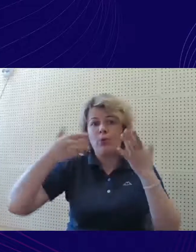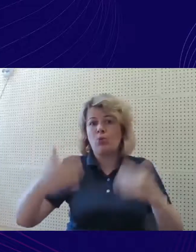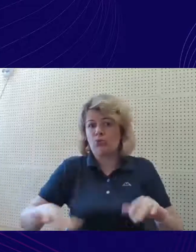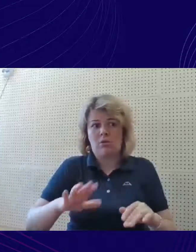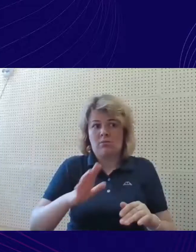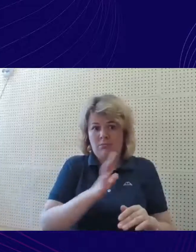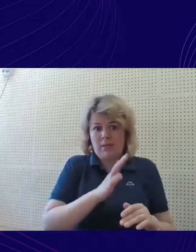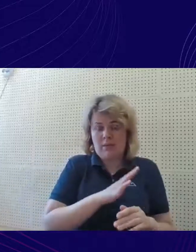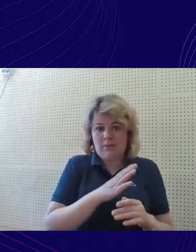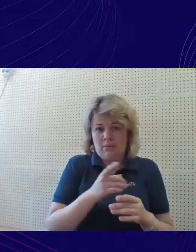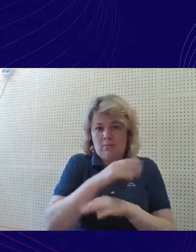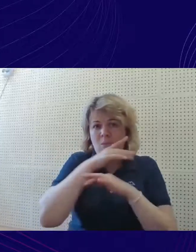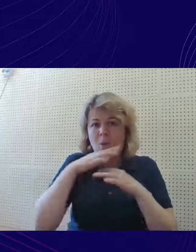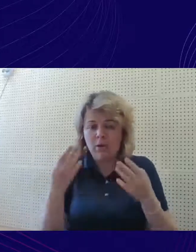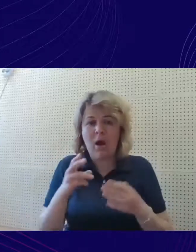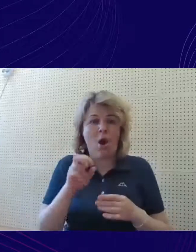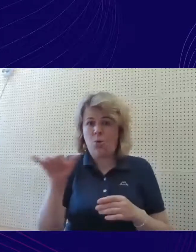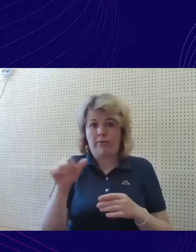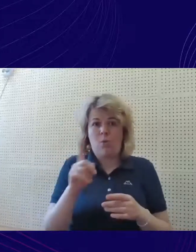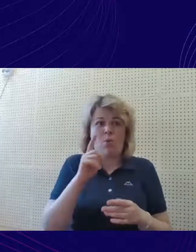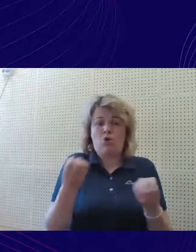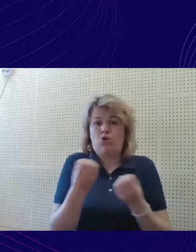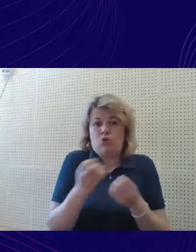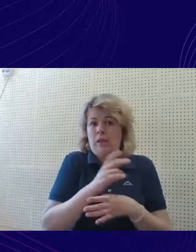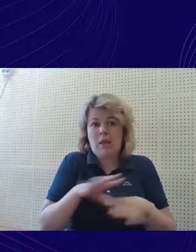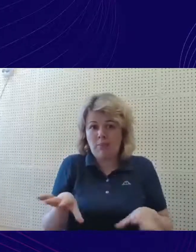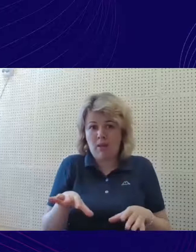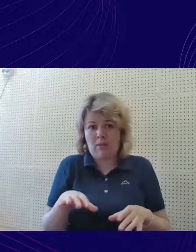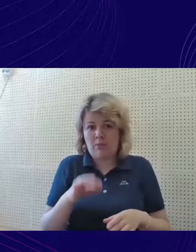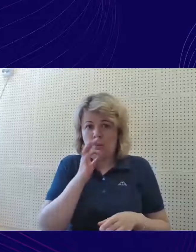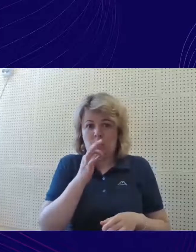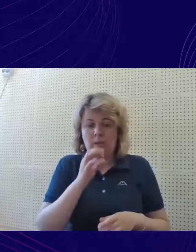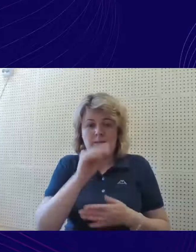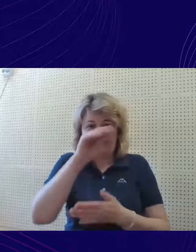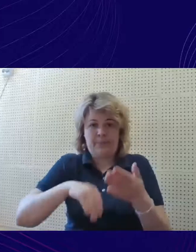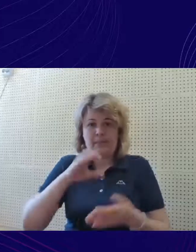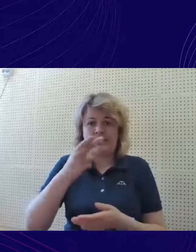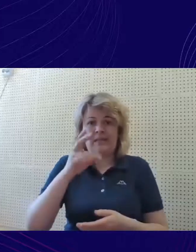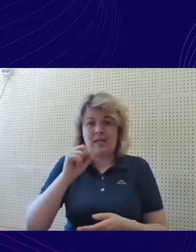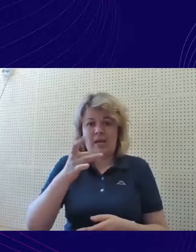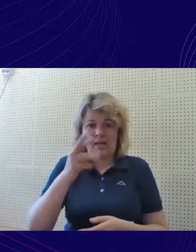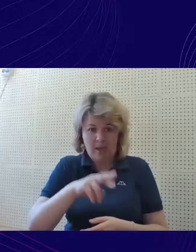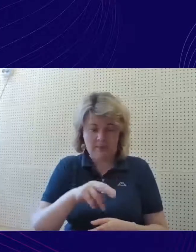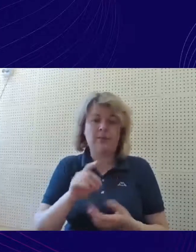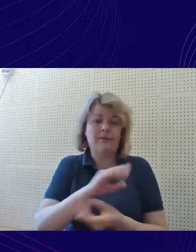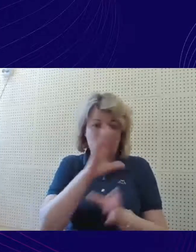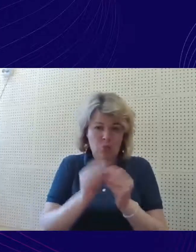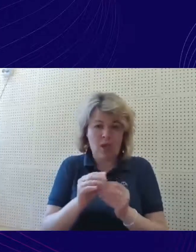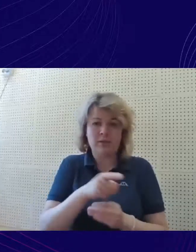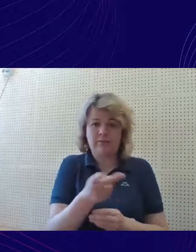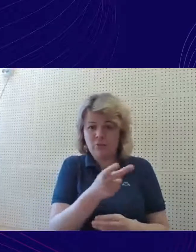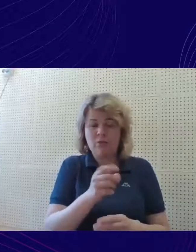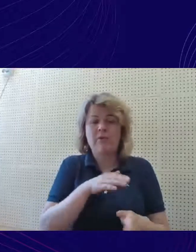у него все еще не было сценария. В результате они этот сценарный план сделали. Флеминг уже не